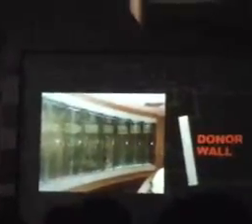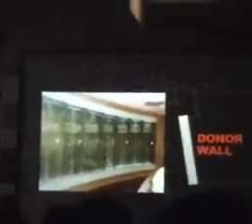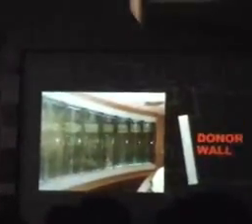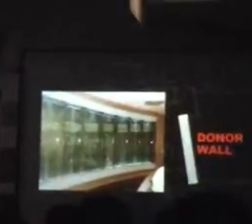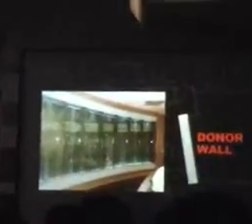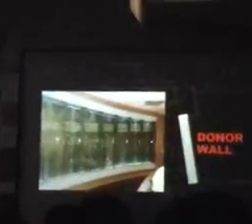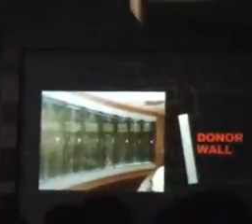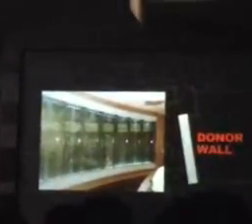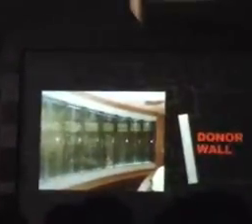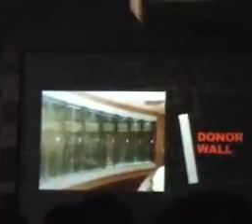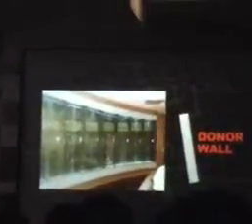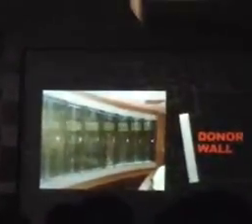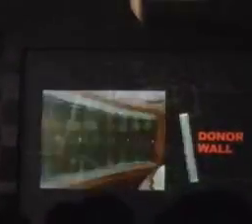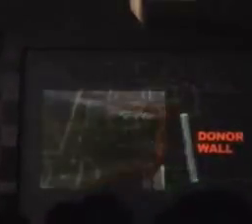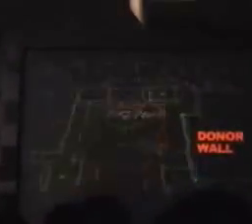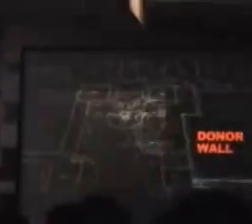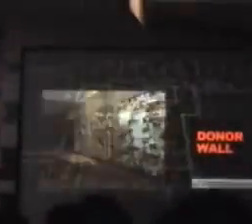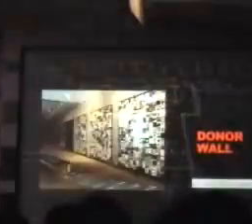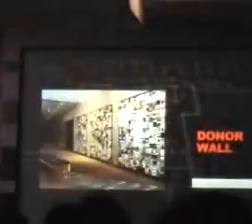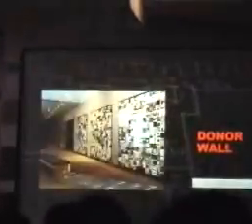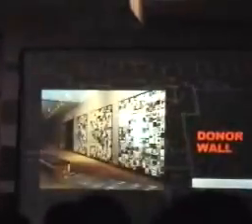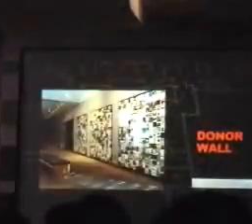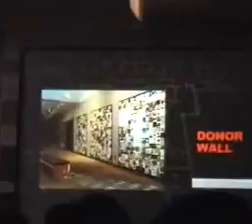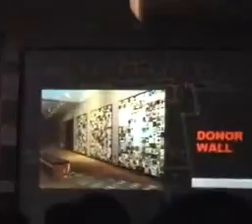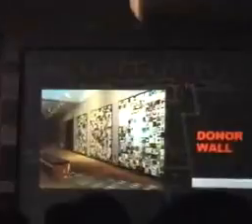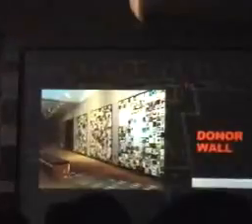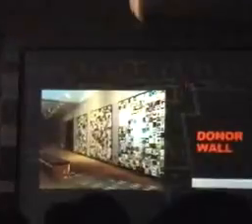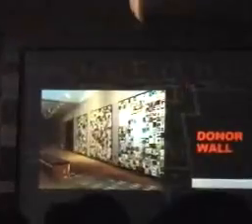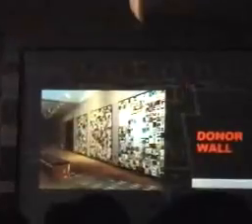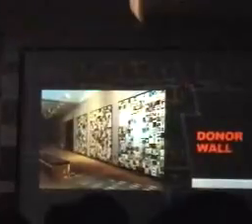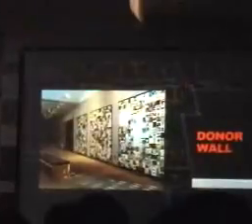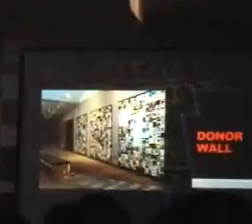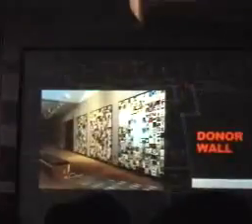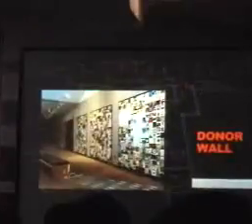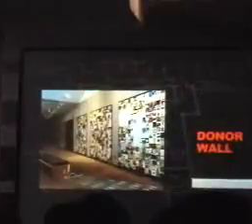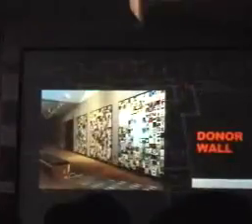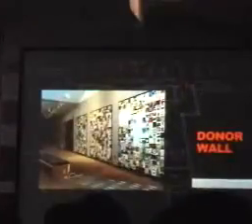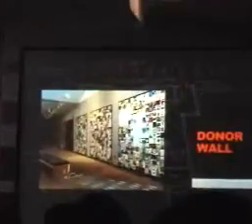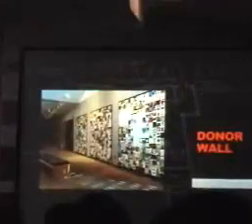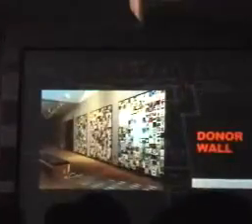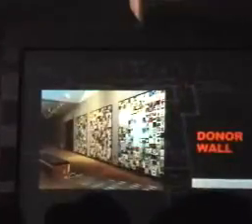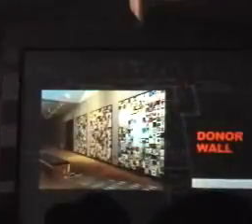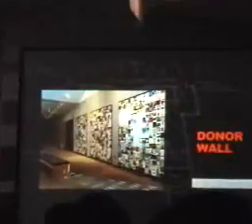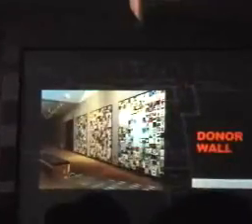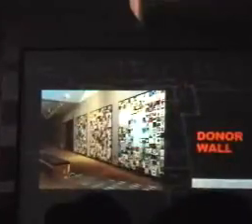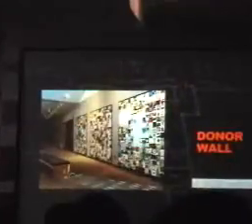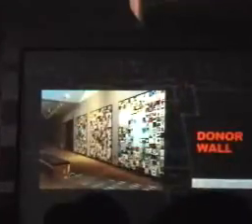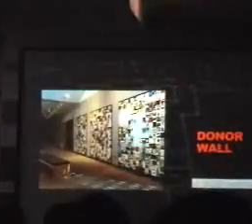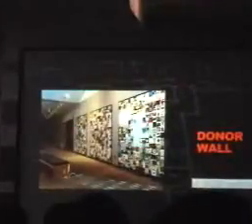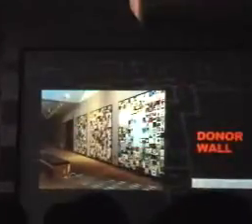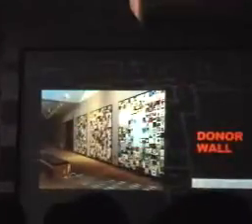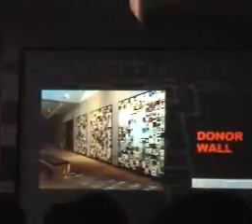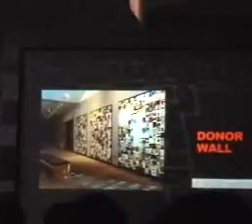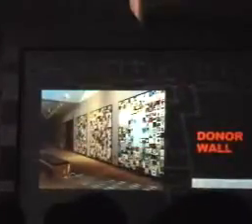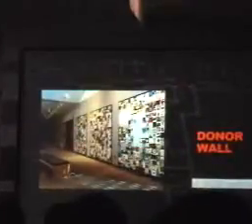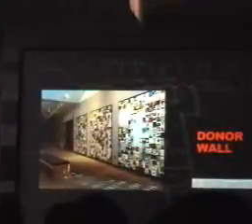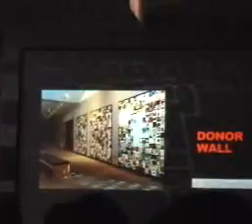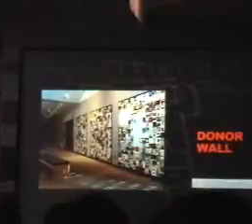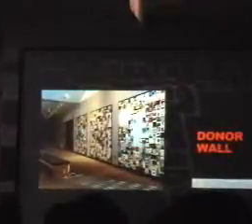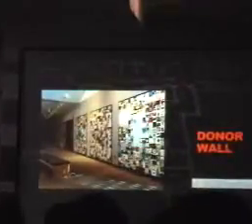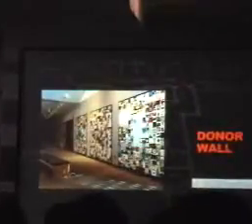분들의 이름이 적혀 있고, 또는 아이들의 타일 예술 작품, 타일에다 그린 예술